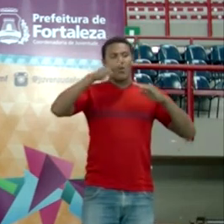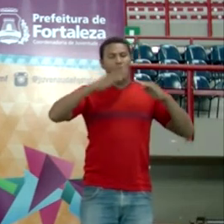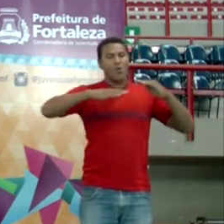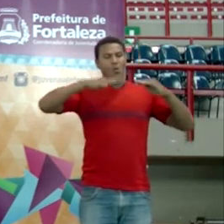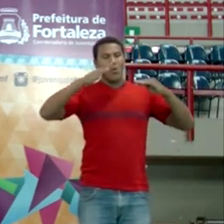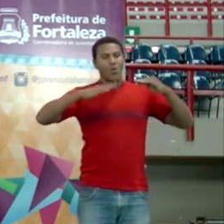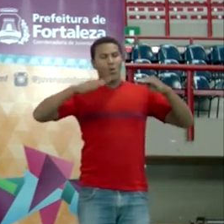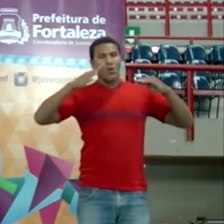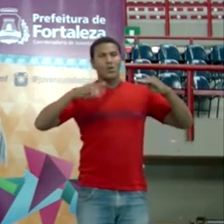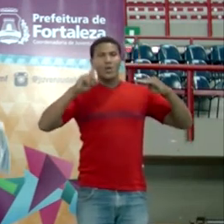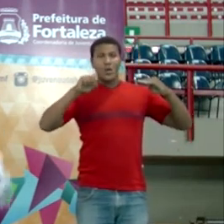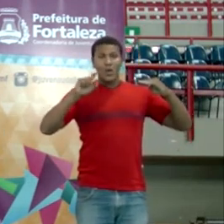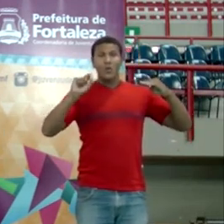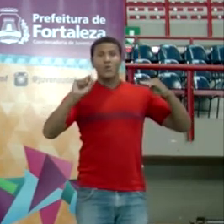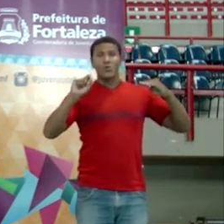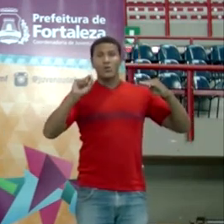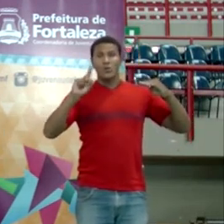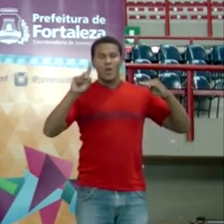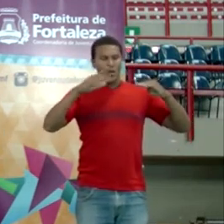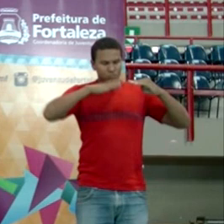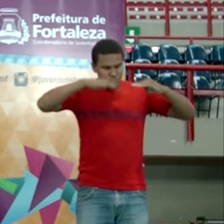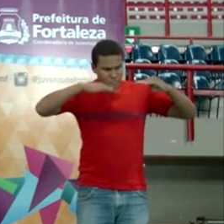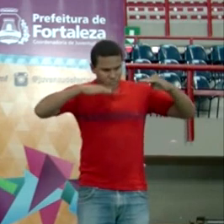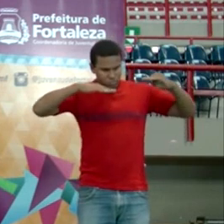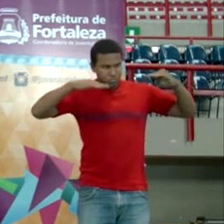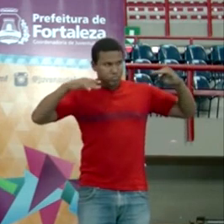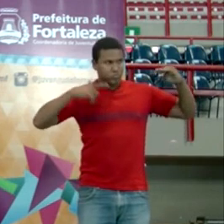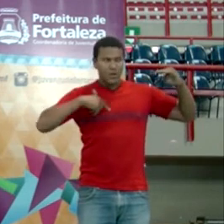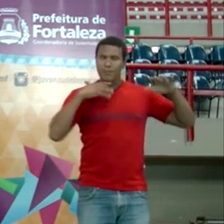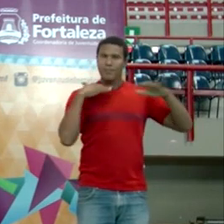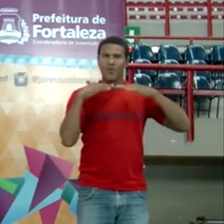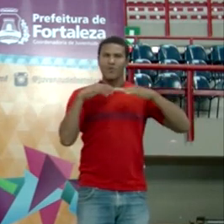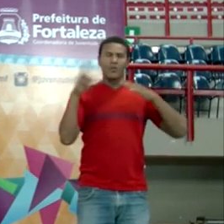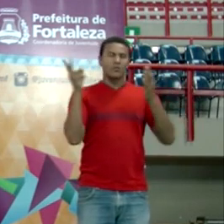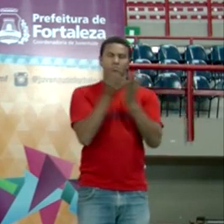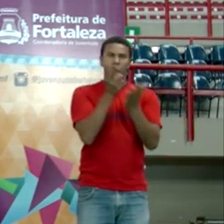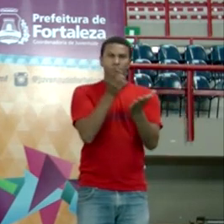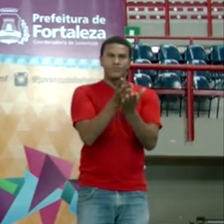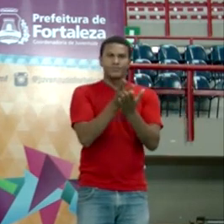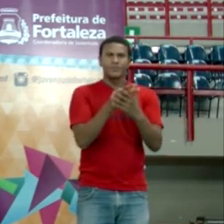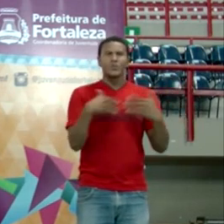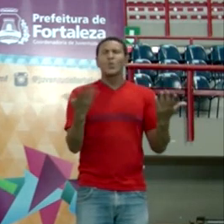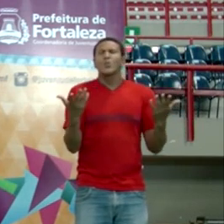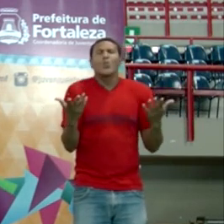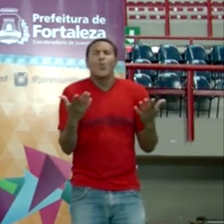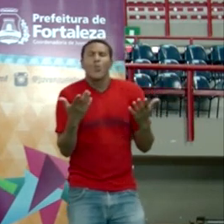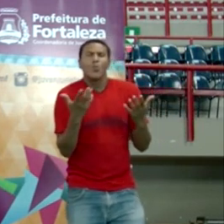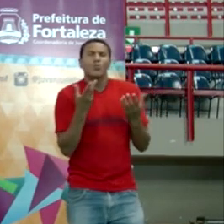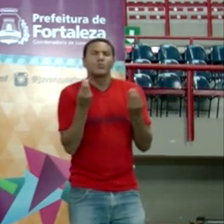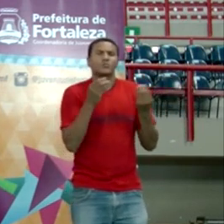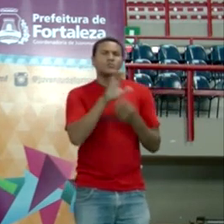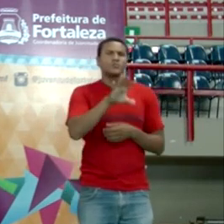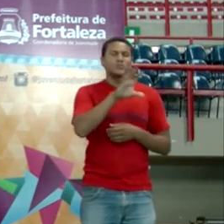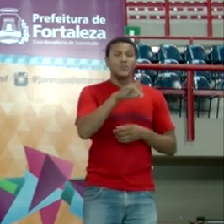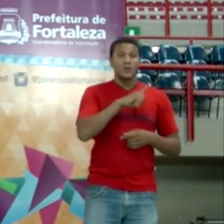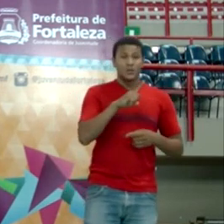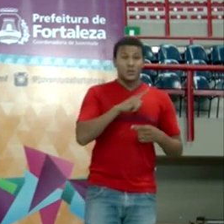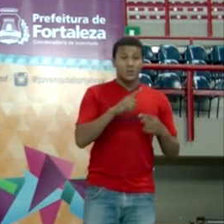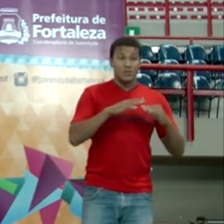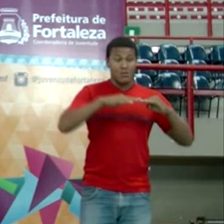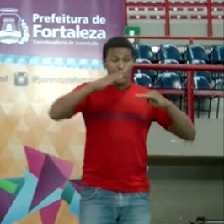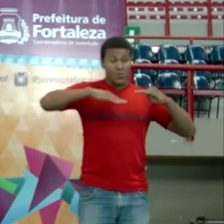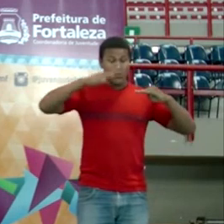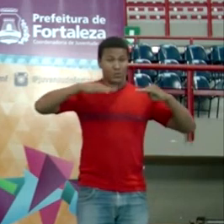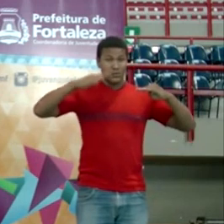uma perturbação que se propaga. Beleza. Existem quais tipos de ondas? Bem básicos. As